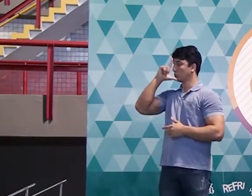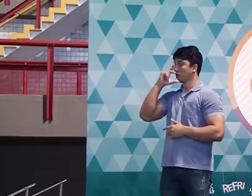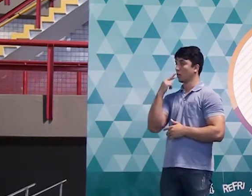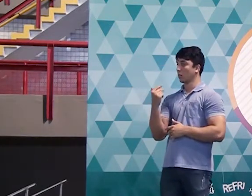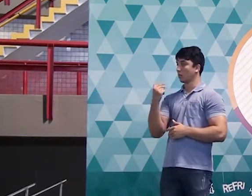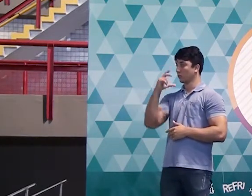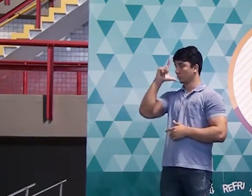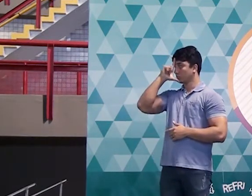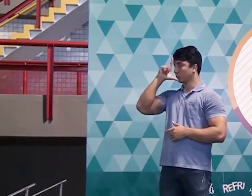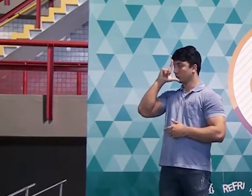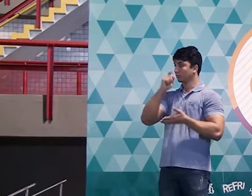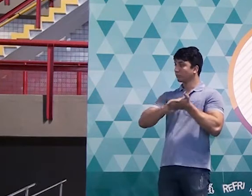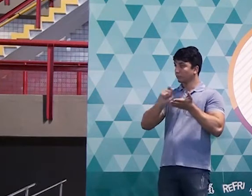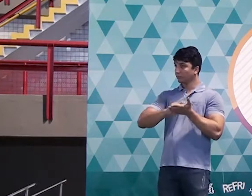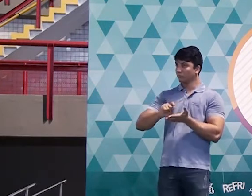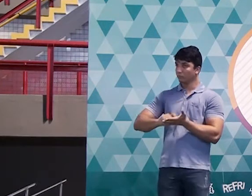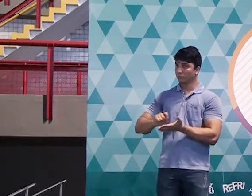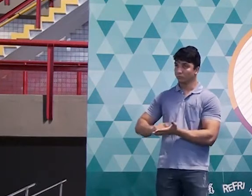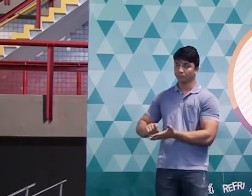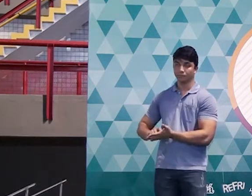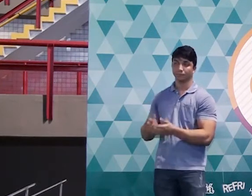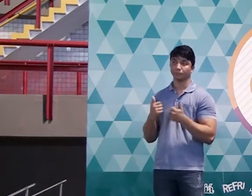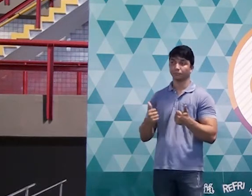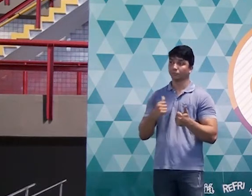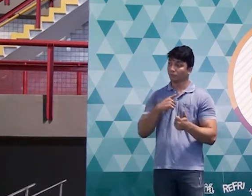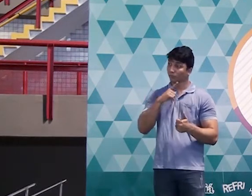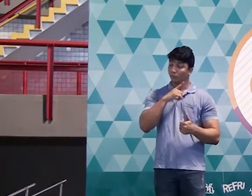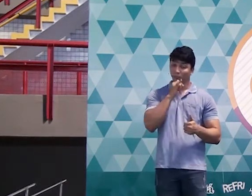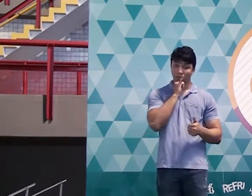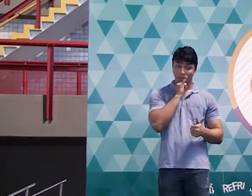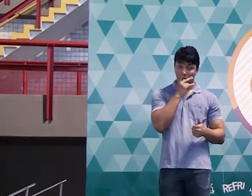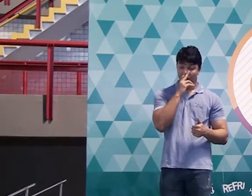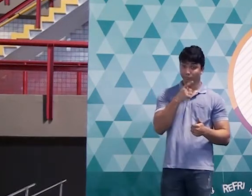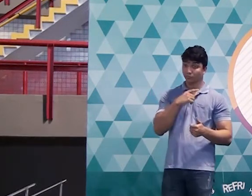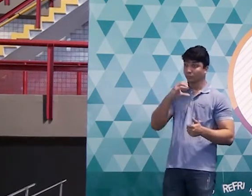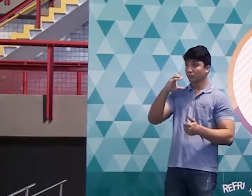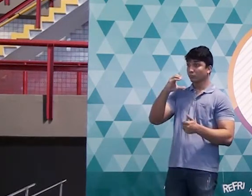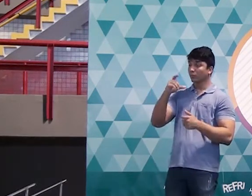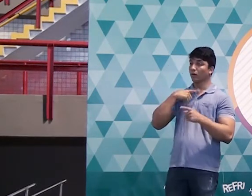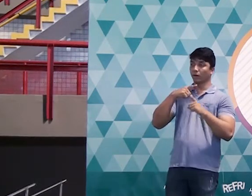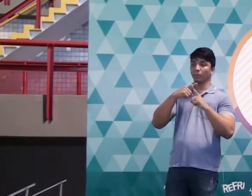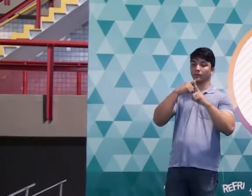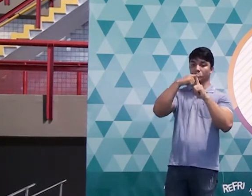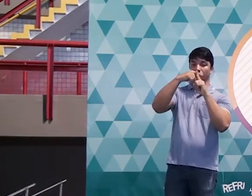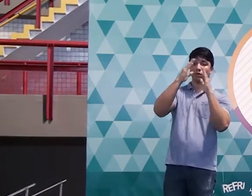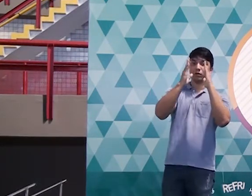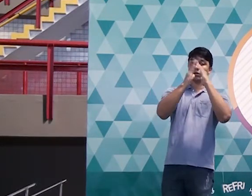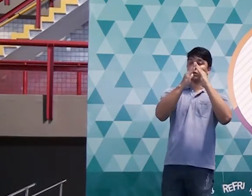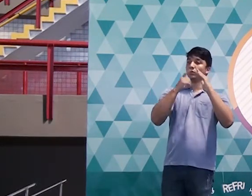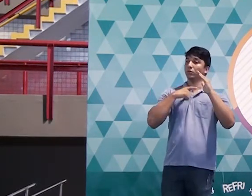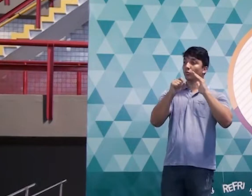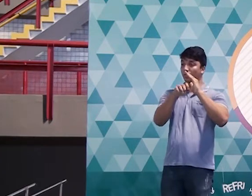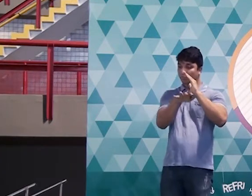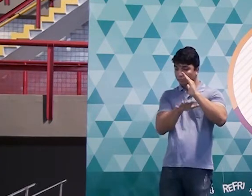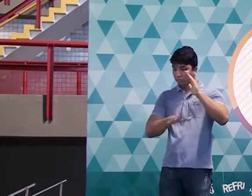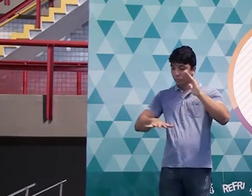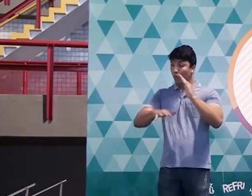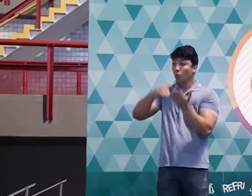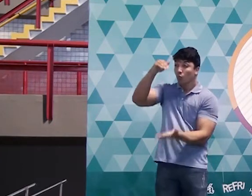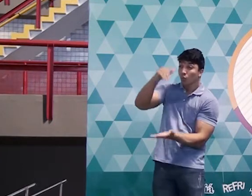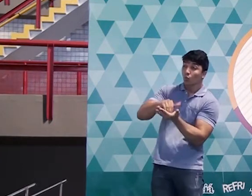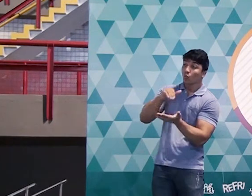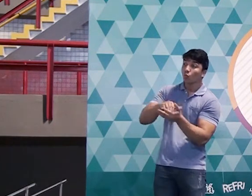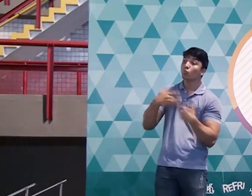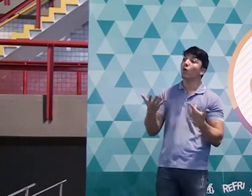bom? E lógico, se eu tenho o clero e eu tenho o dono da terra, a nobreza, eu tenho os meninos servos, que é quem